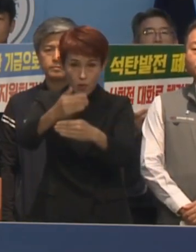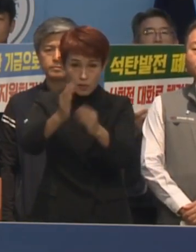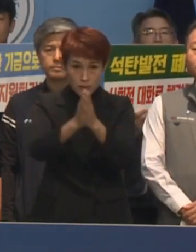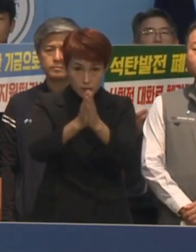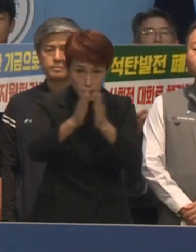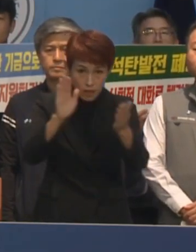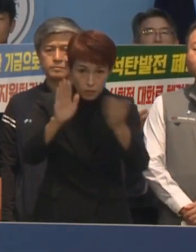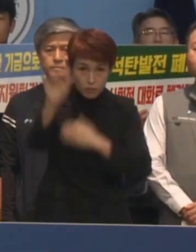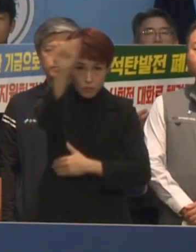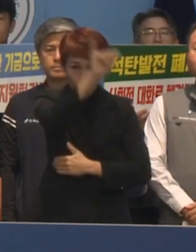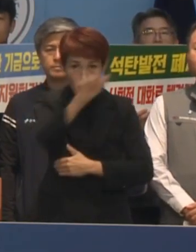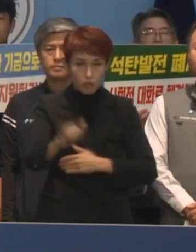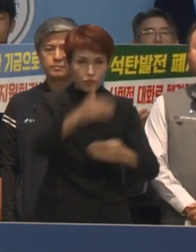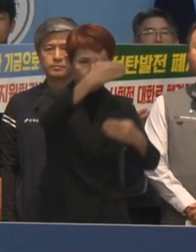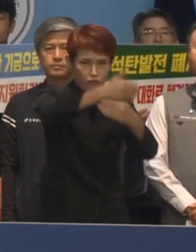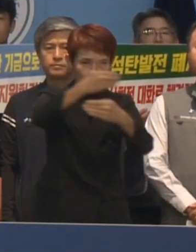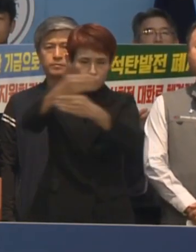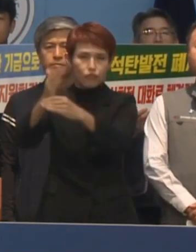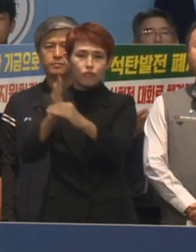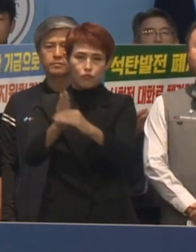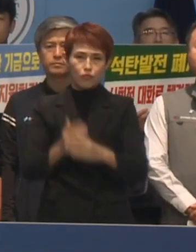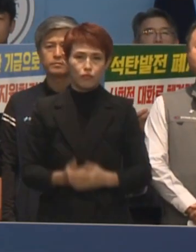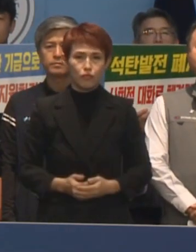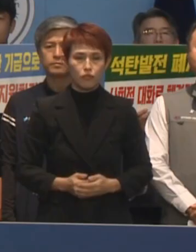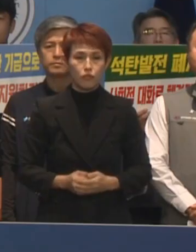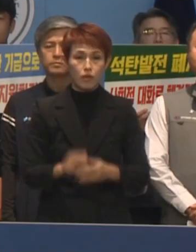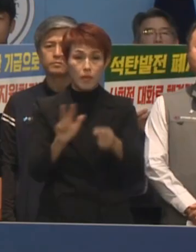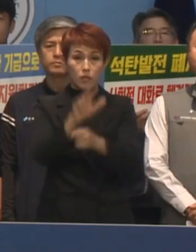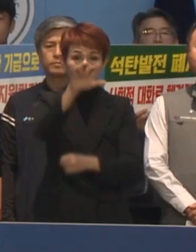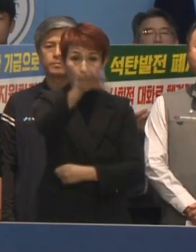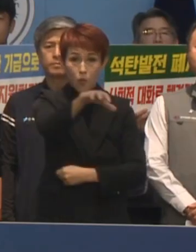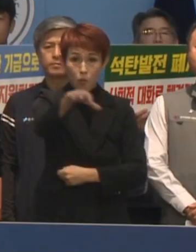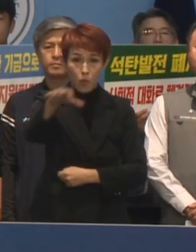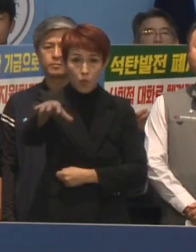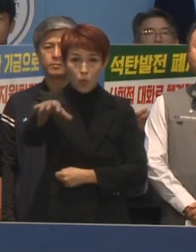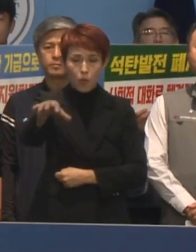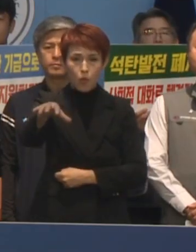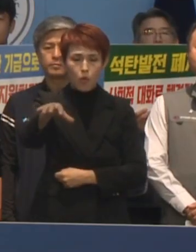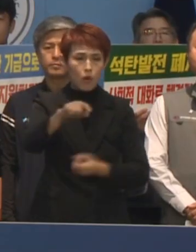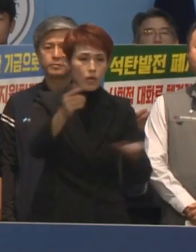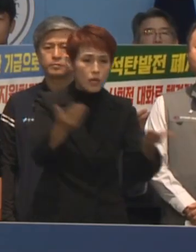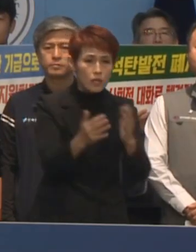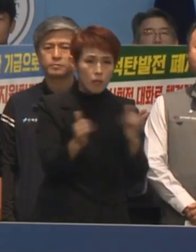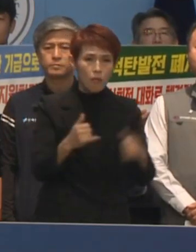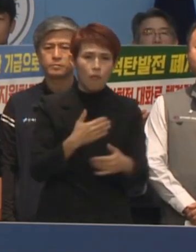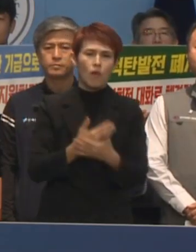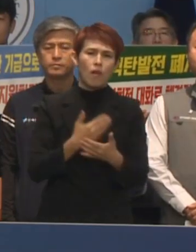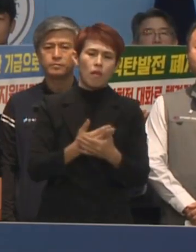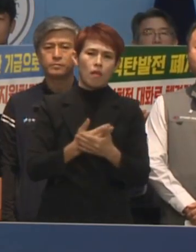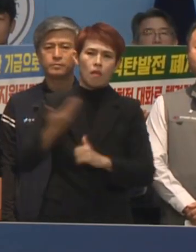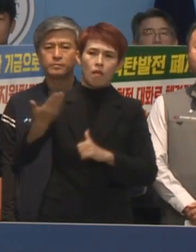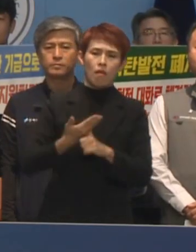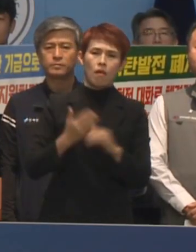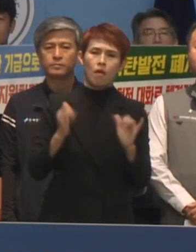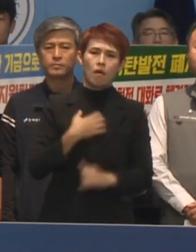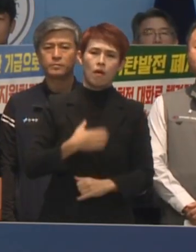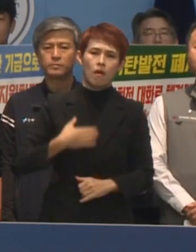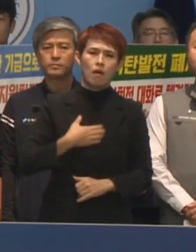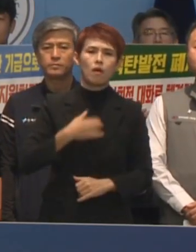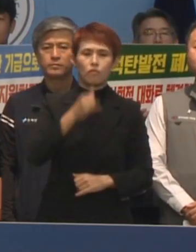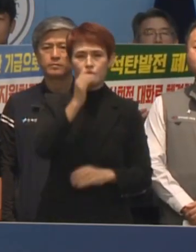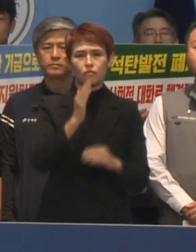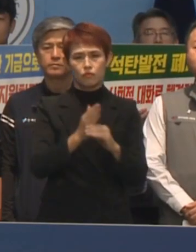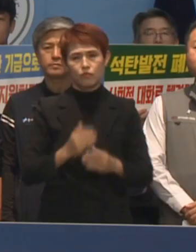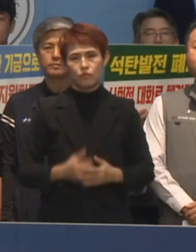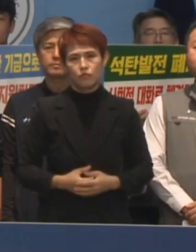시행될 예정입니다. 이로 인해 석탄발전소 동지들의 불안감은 날이 갈수록 커져만 가고